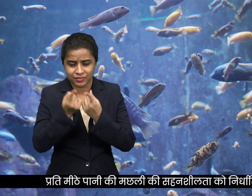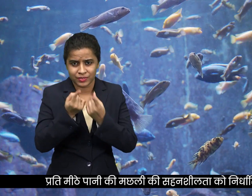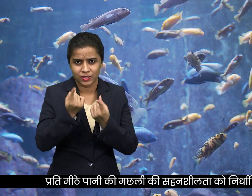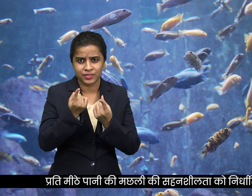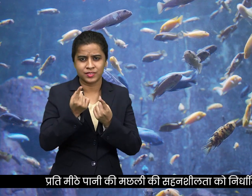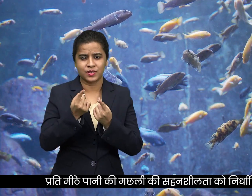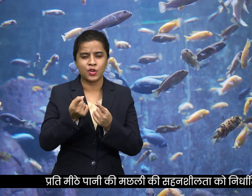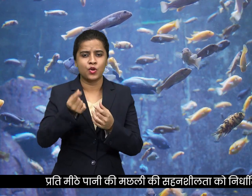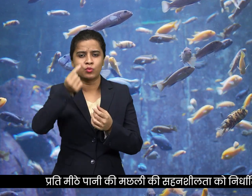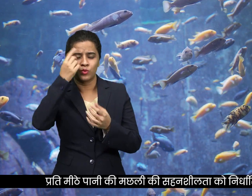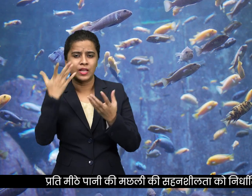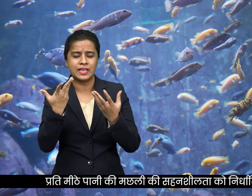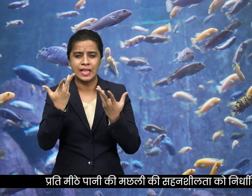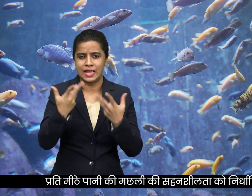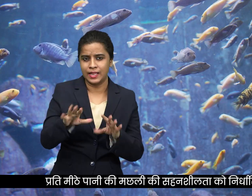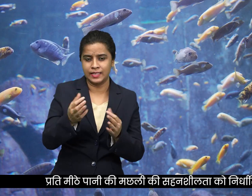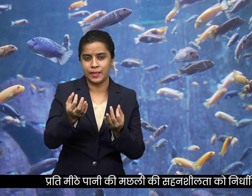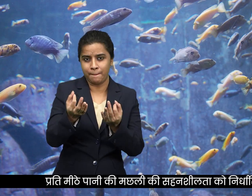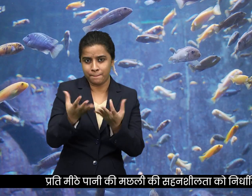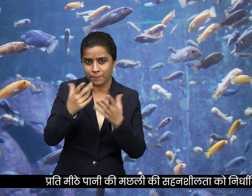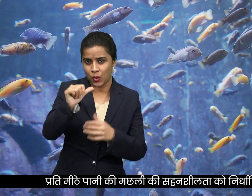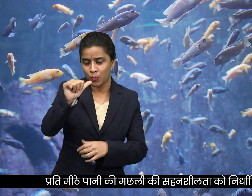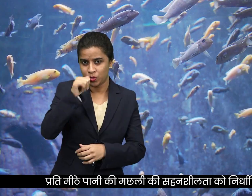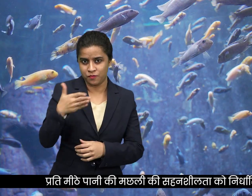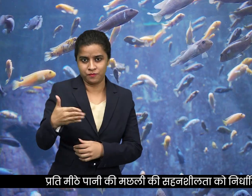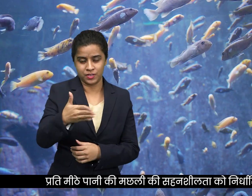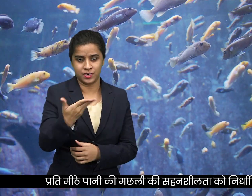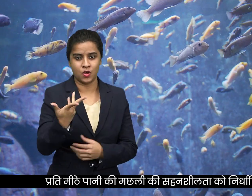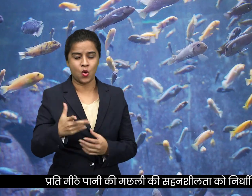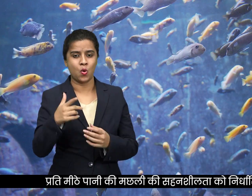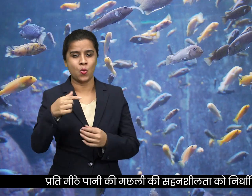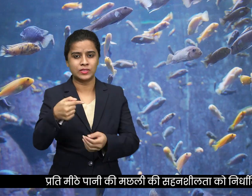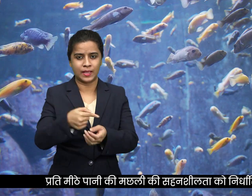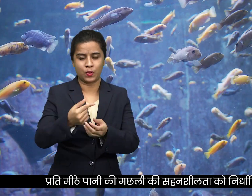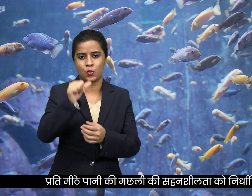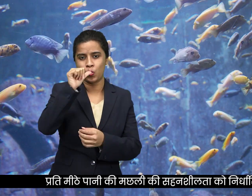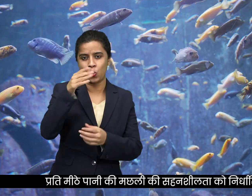प्रति मीठे पानी की मछली की सहनशीलता को निर्धारित करती है।